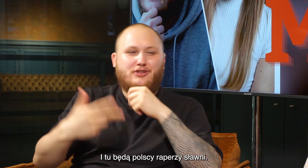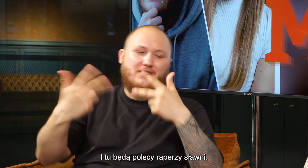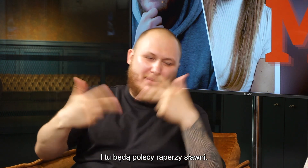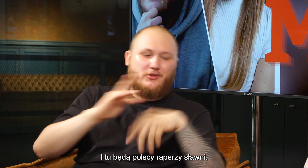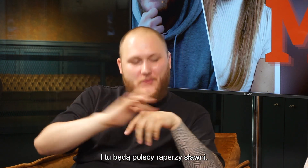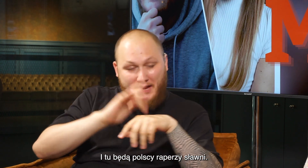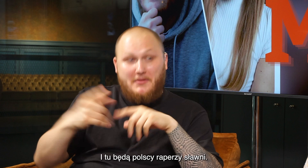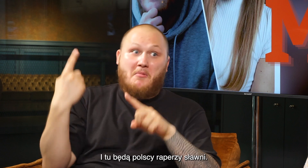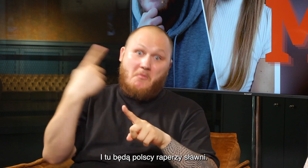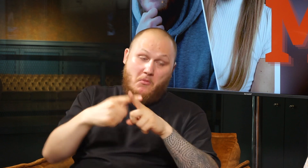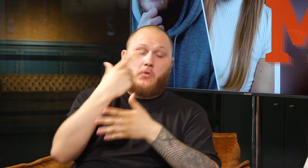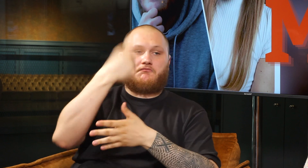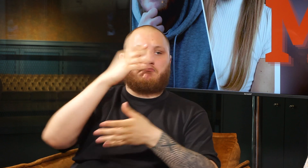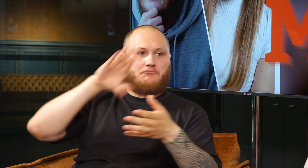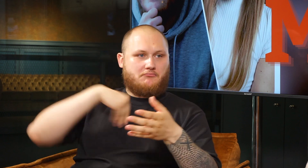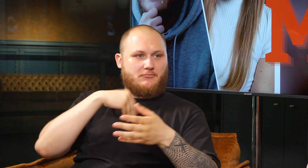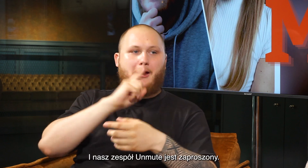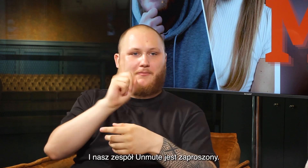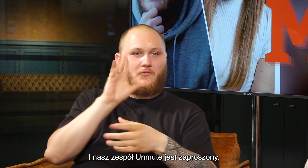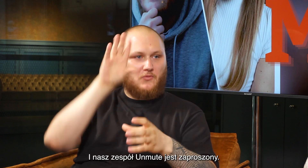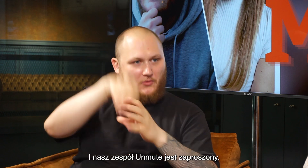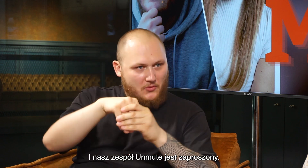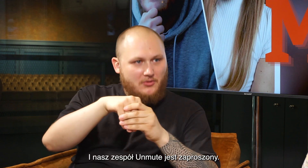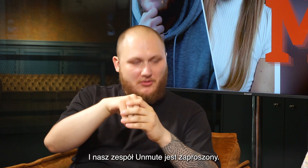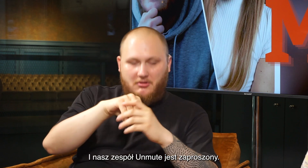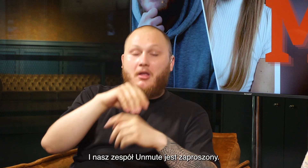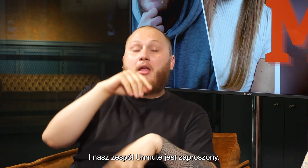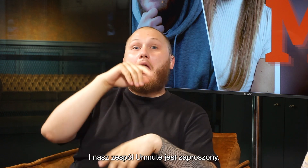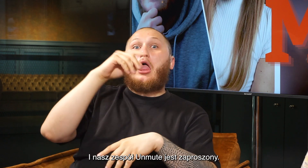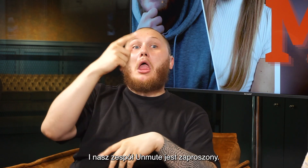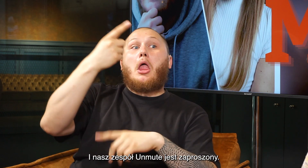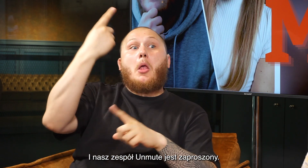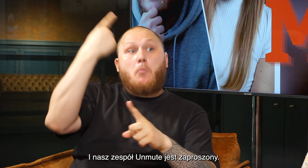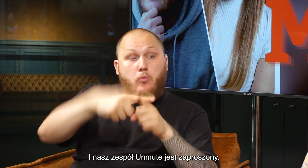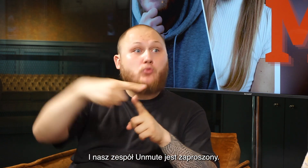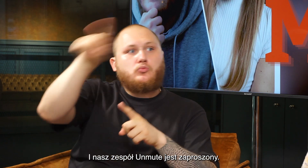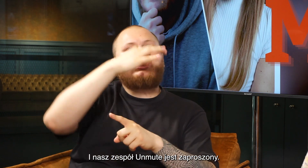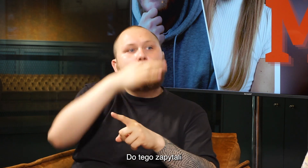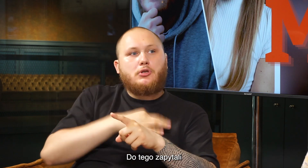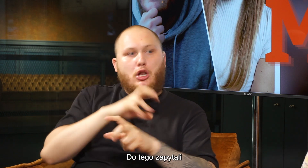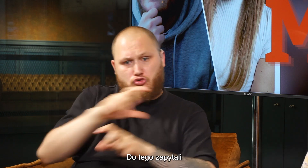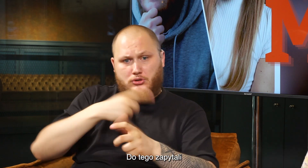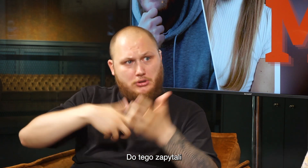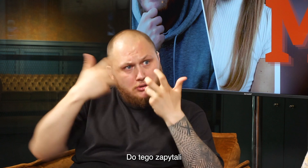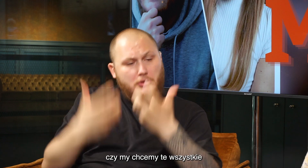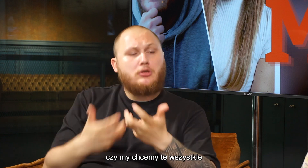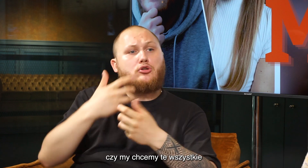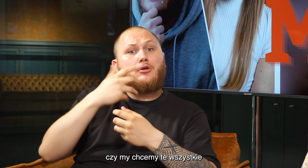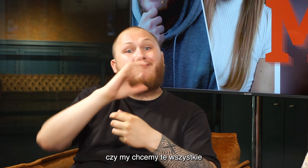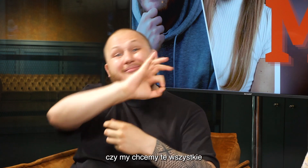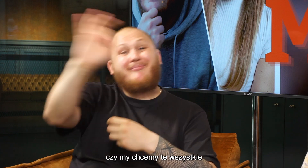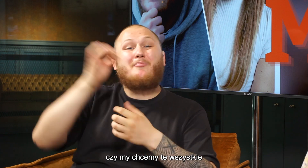I to będą polscy raperzy, sławni. I Unmute jest zaproszony. Do tego zapytaj się,